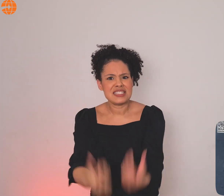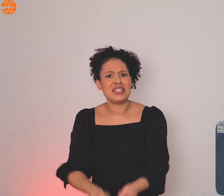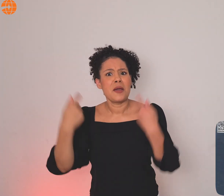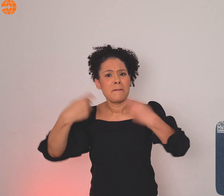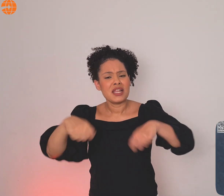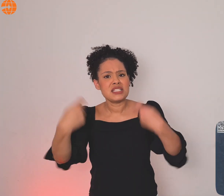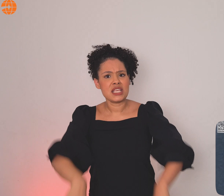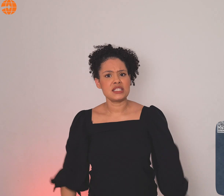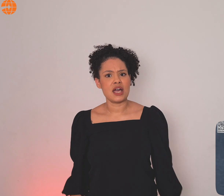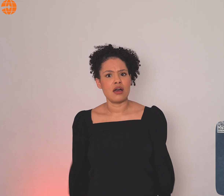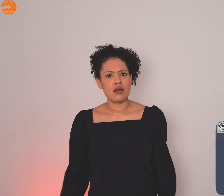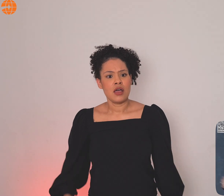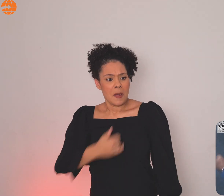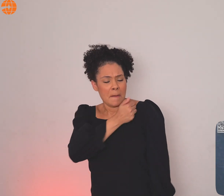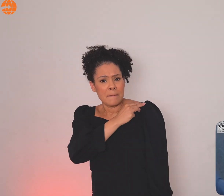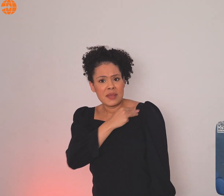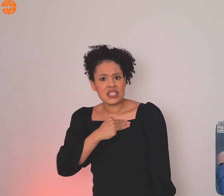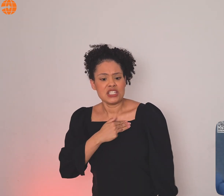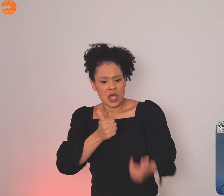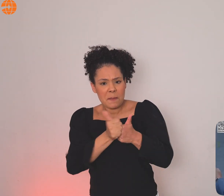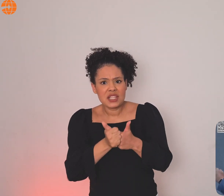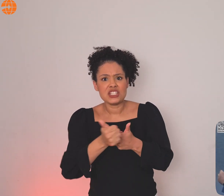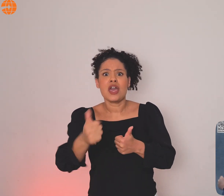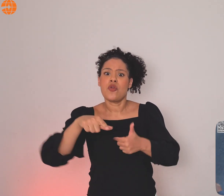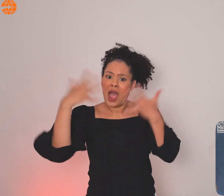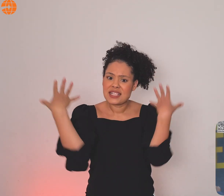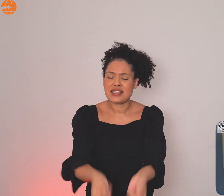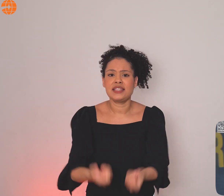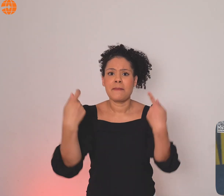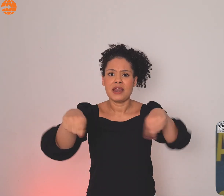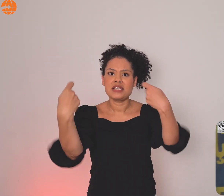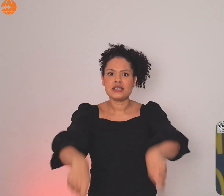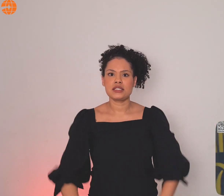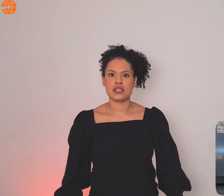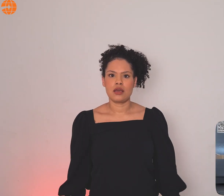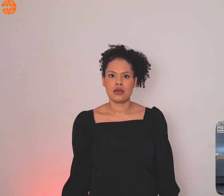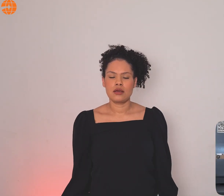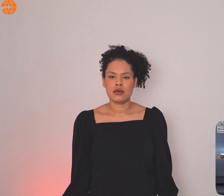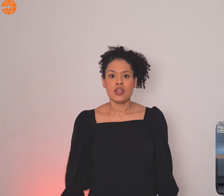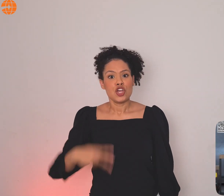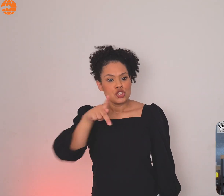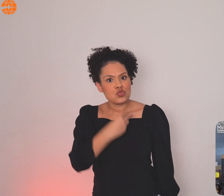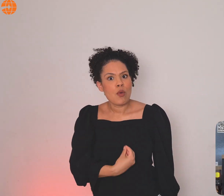pegue a unção desse ministério, bote na tua vida.